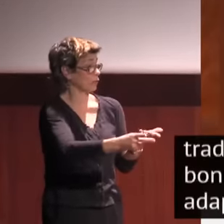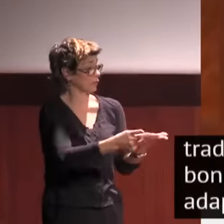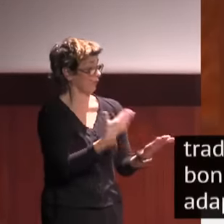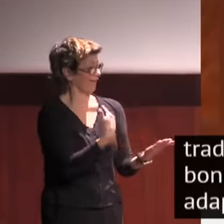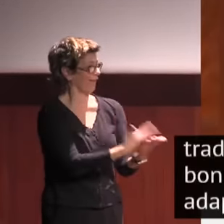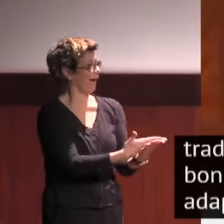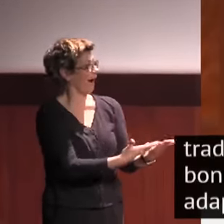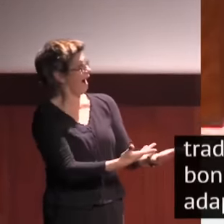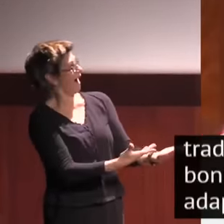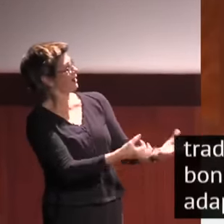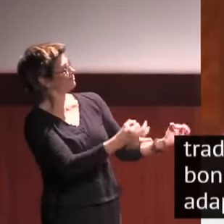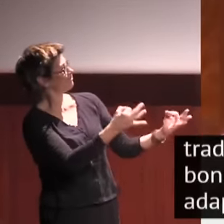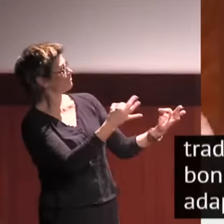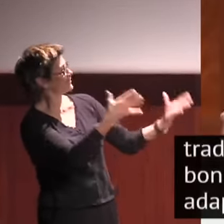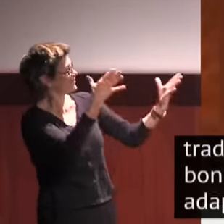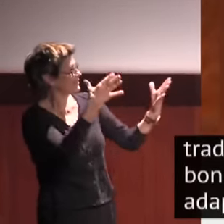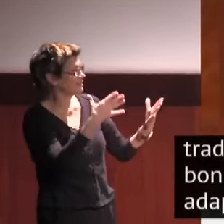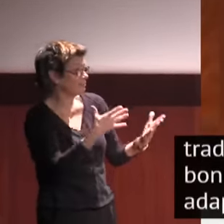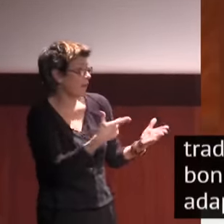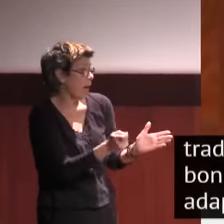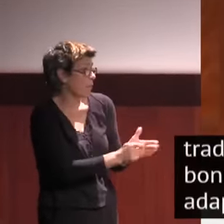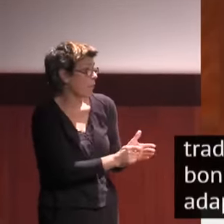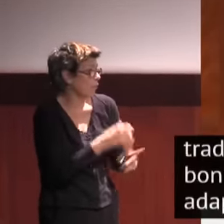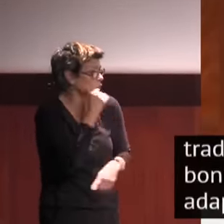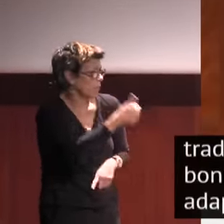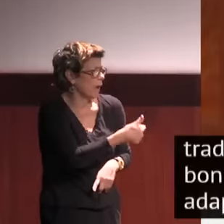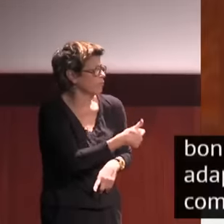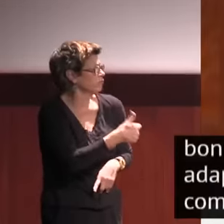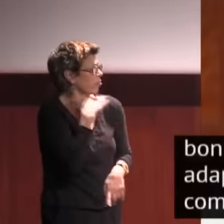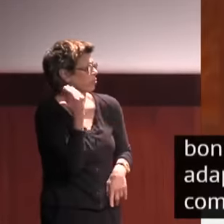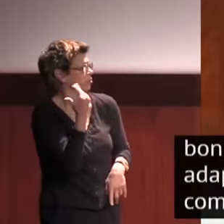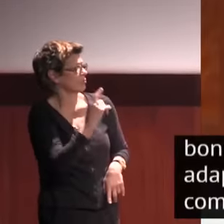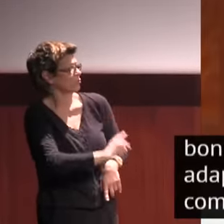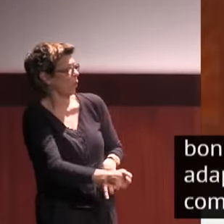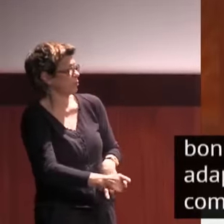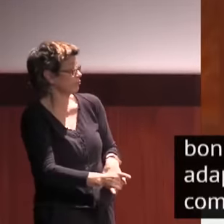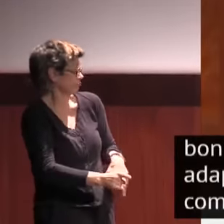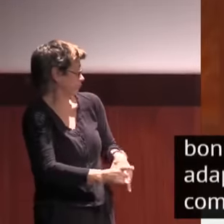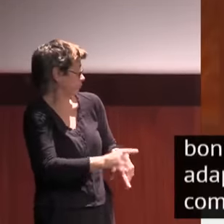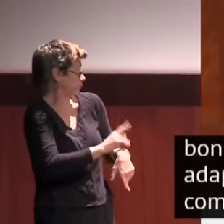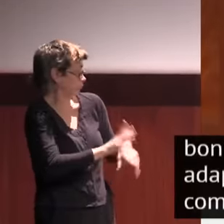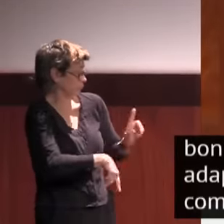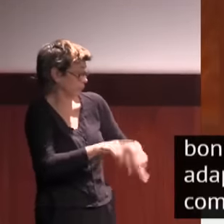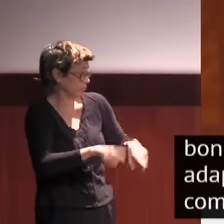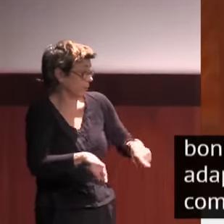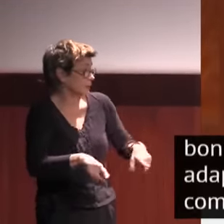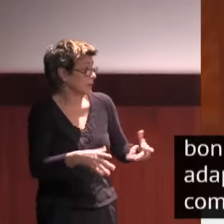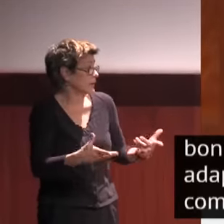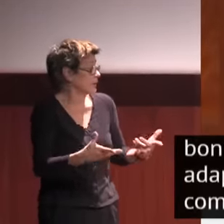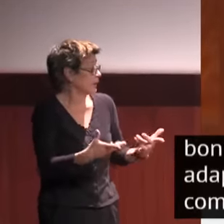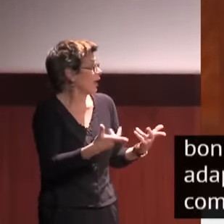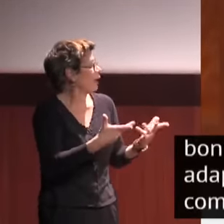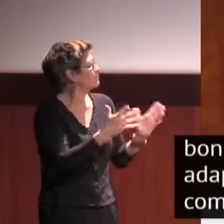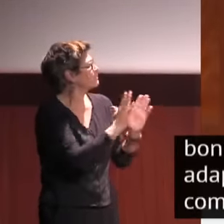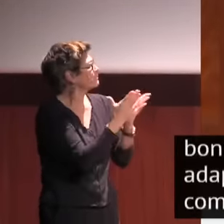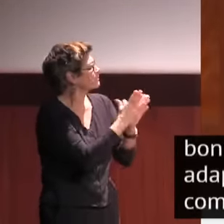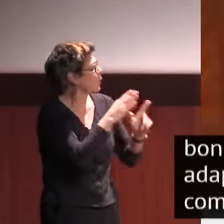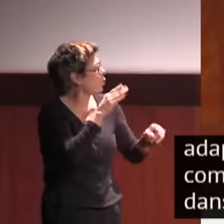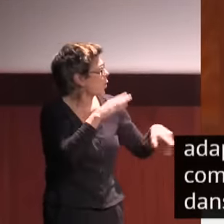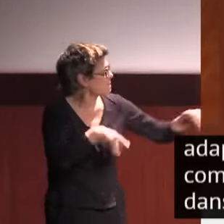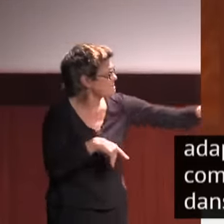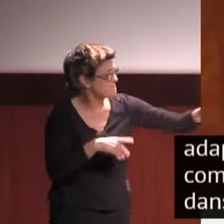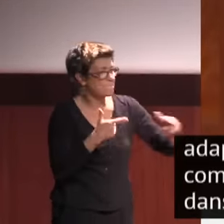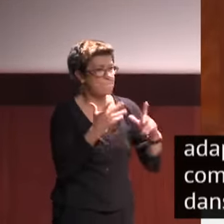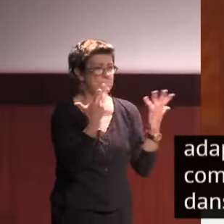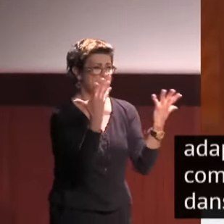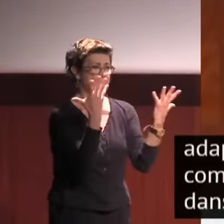qu'on va considérer comme bonne, le lendemain, ben non. Les traductions qui sont dans les mains fertiles,